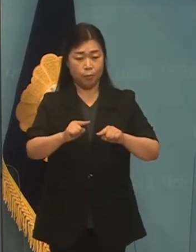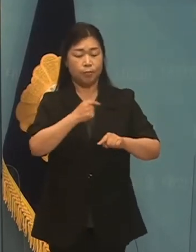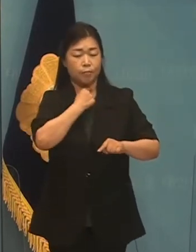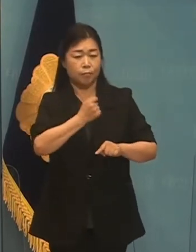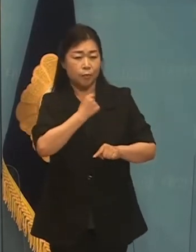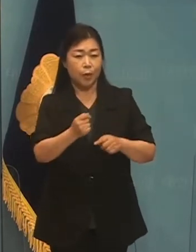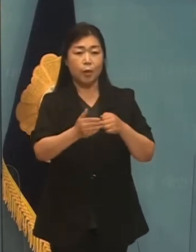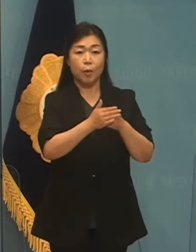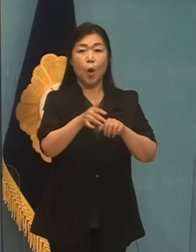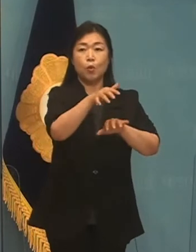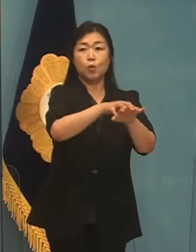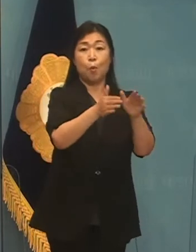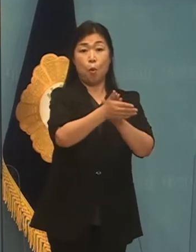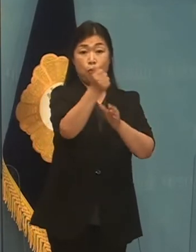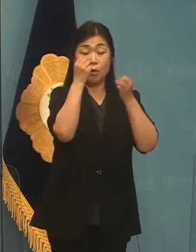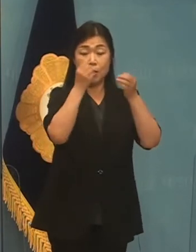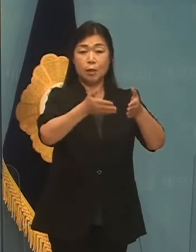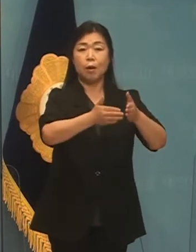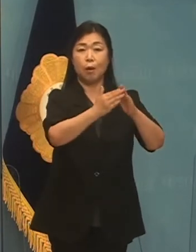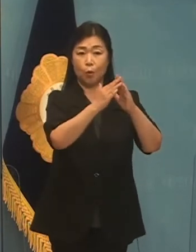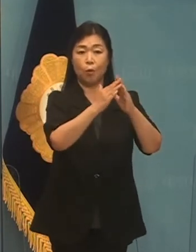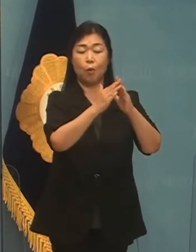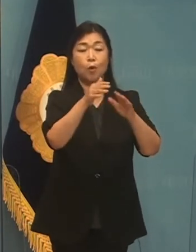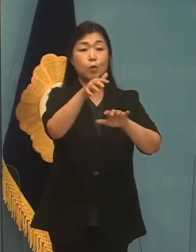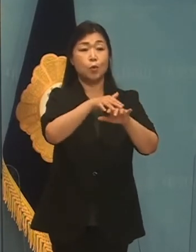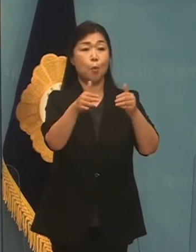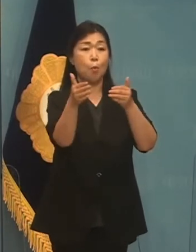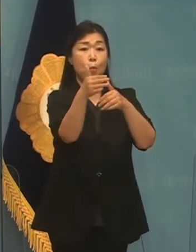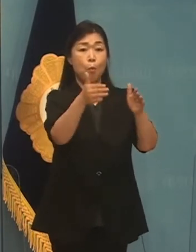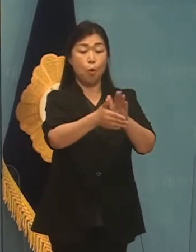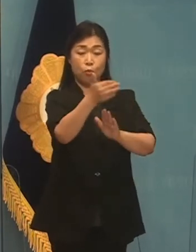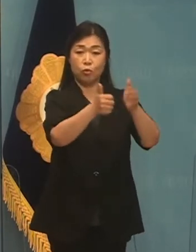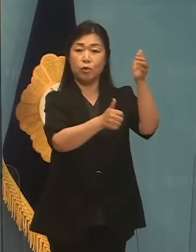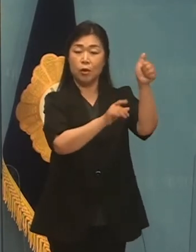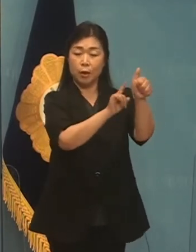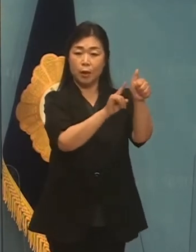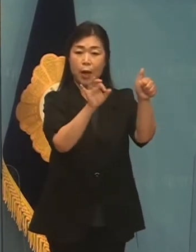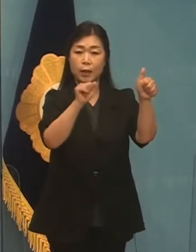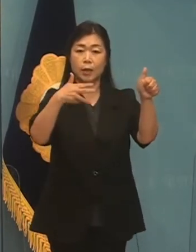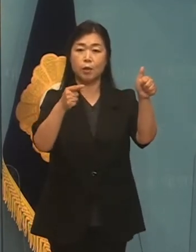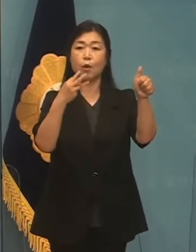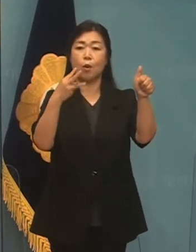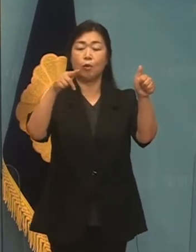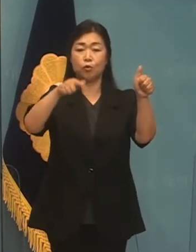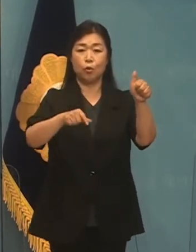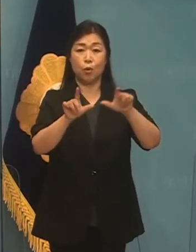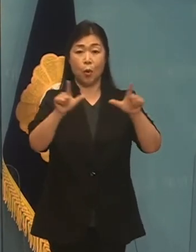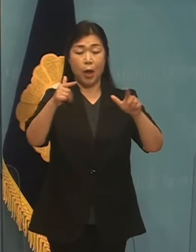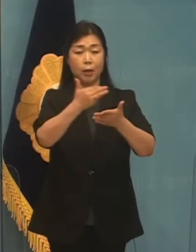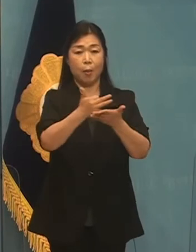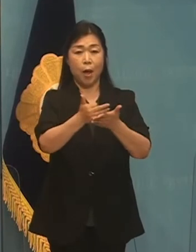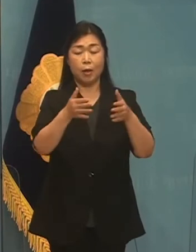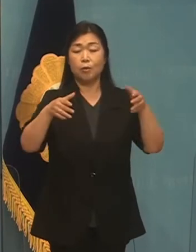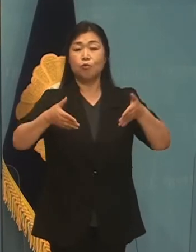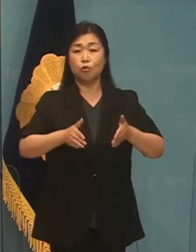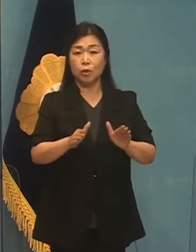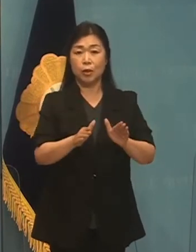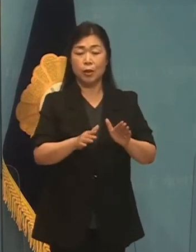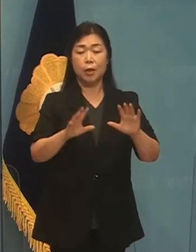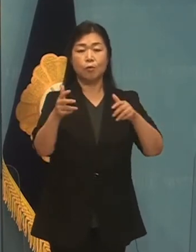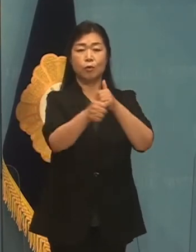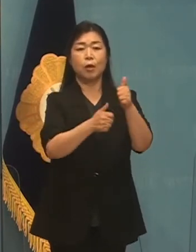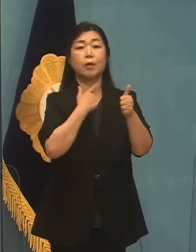위해서 조직본부를 신설하고 조직본부장에 이철규 동해 태백 삼척 출신